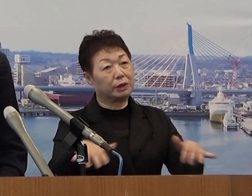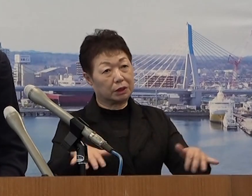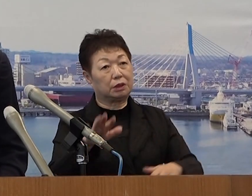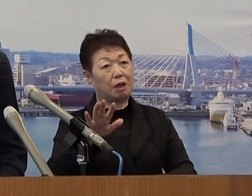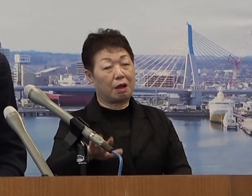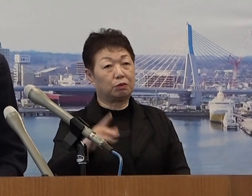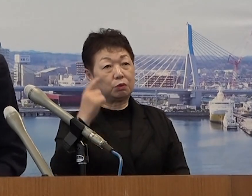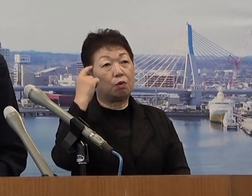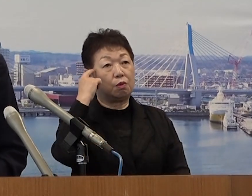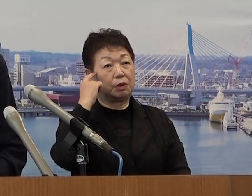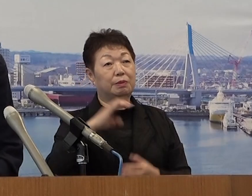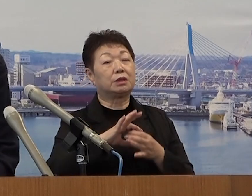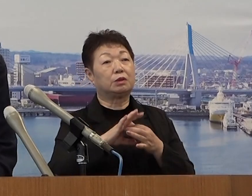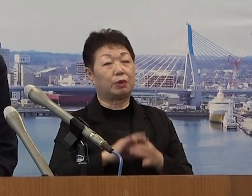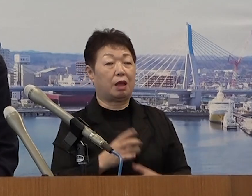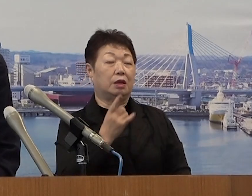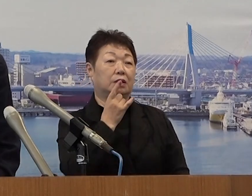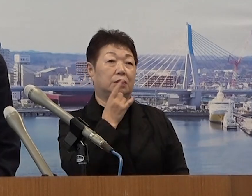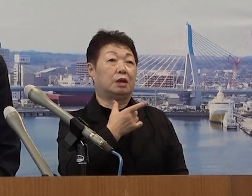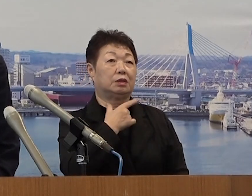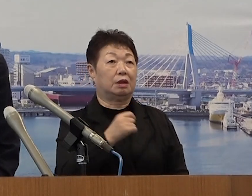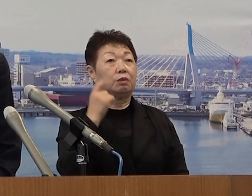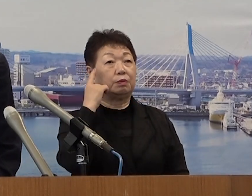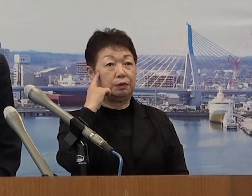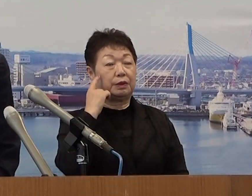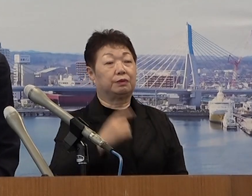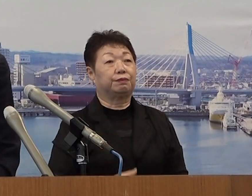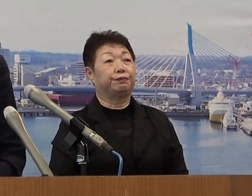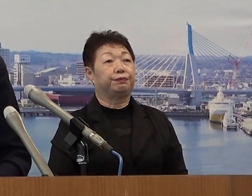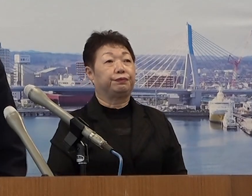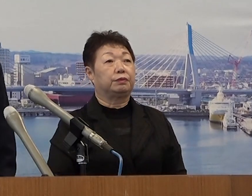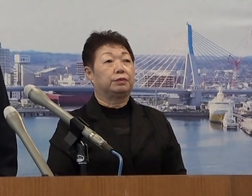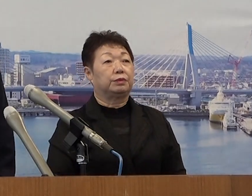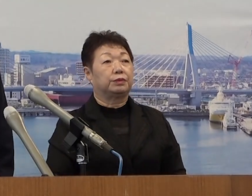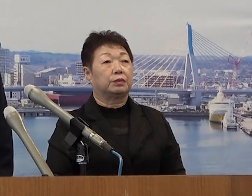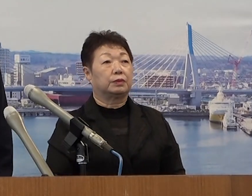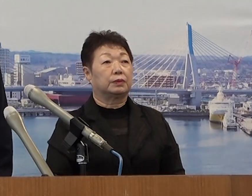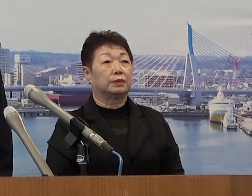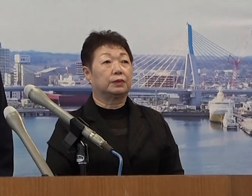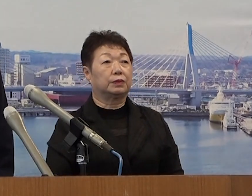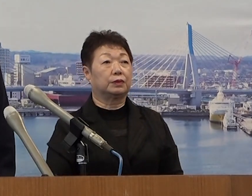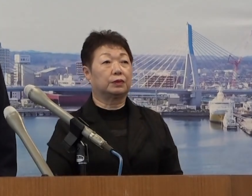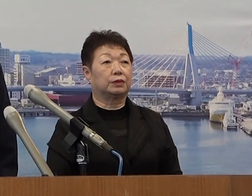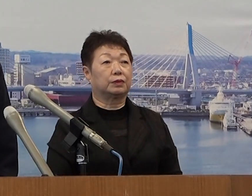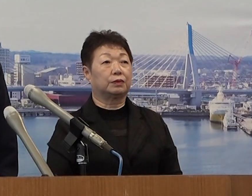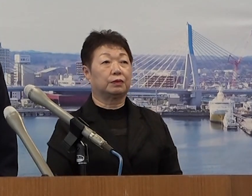思っていますので、その辺は期待をしながら見ていきたいと思います。